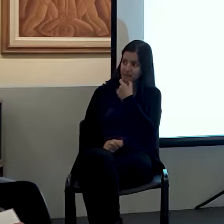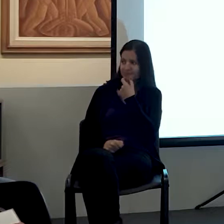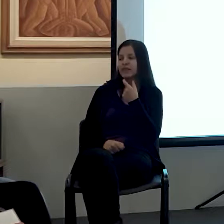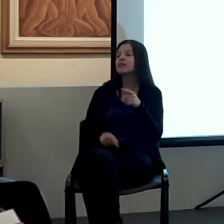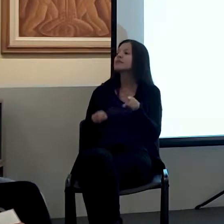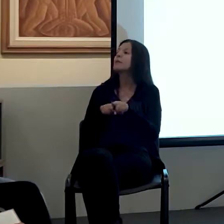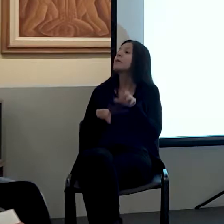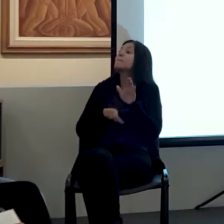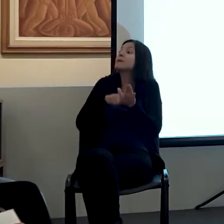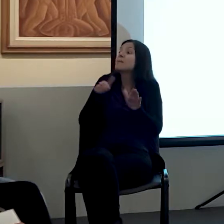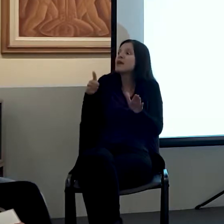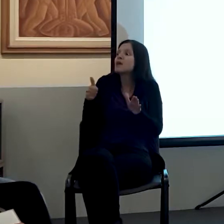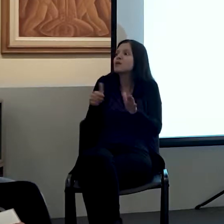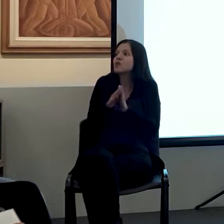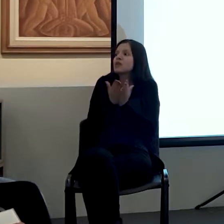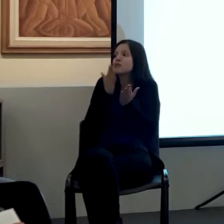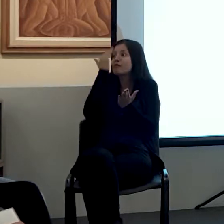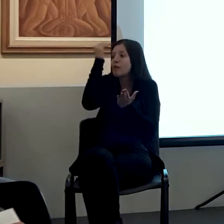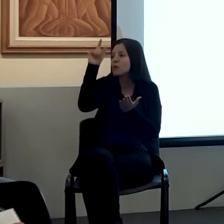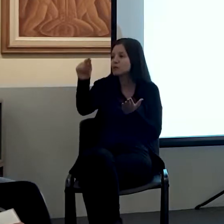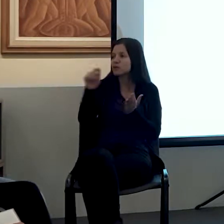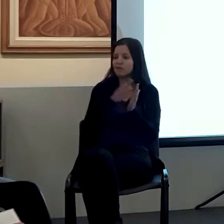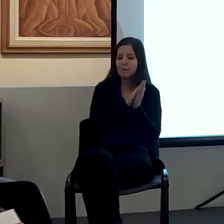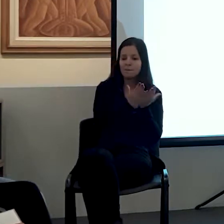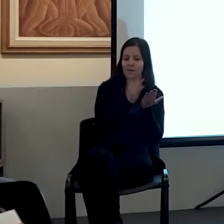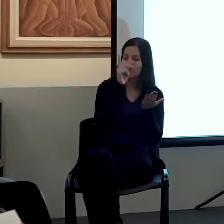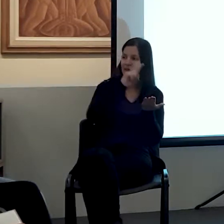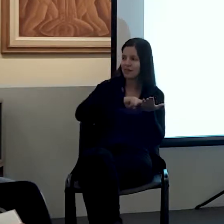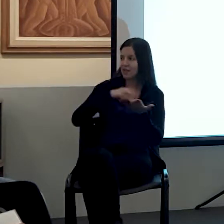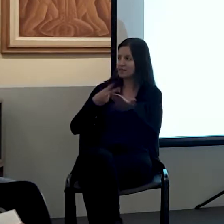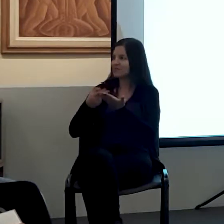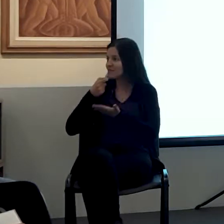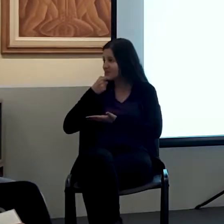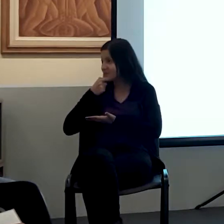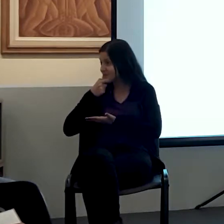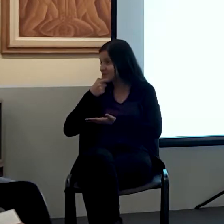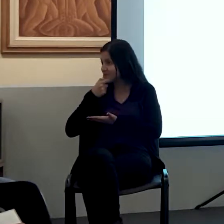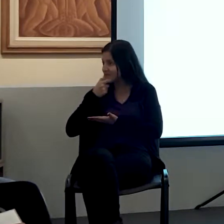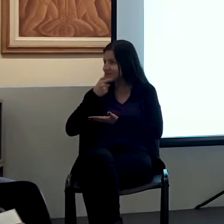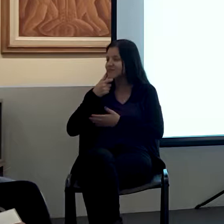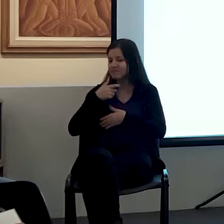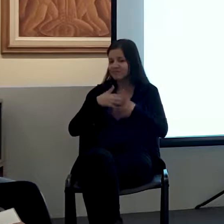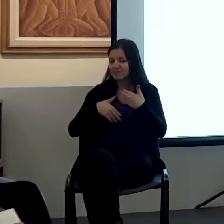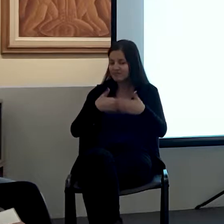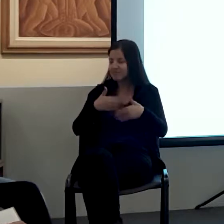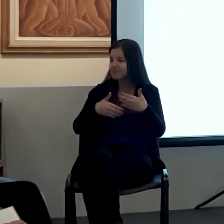também, de um rei Jorge, acho, James, sei lá, um desses aí.